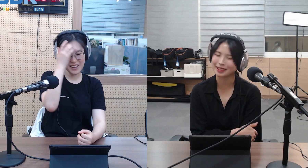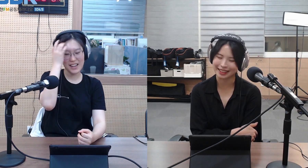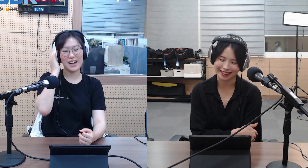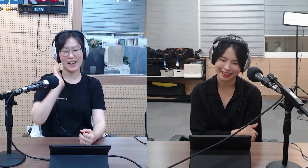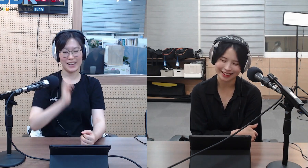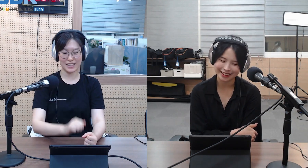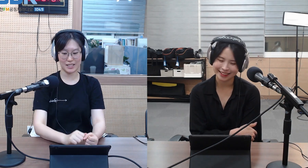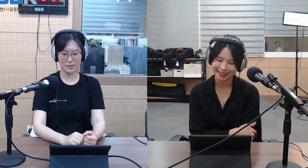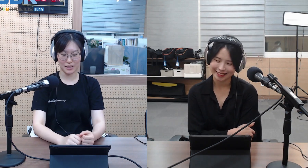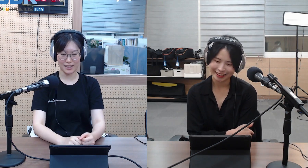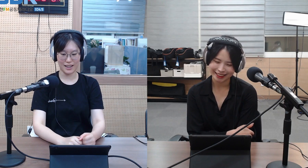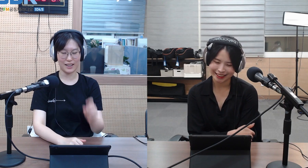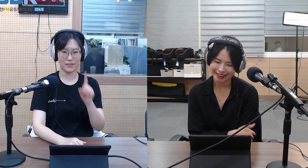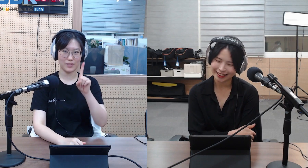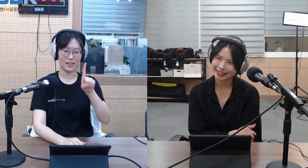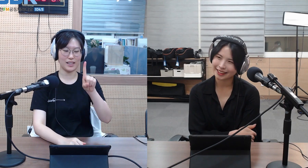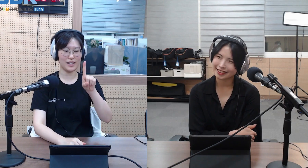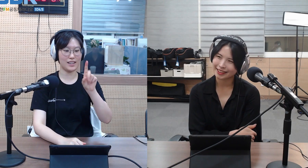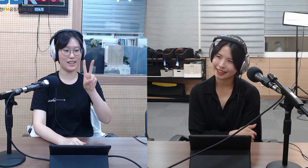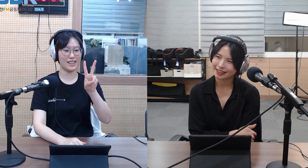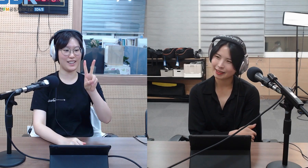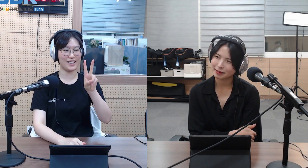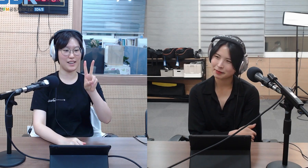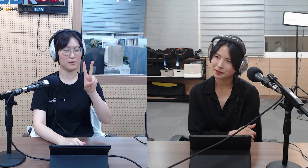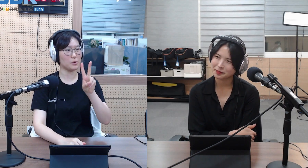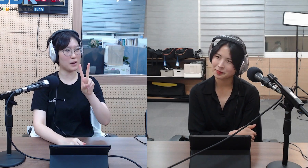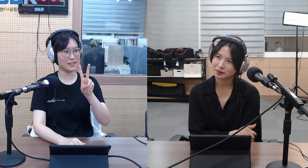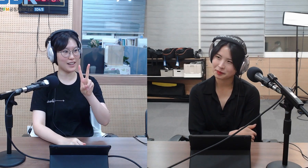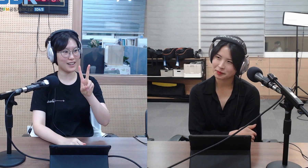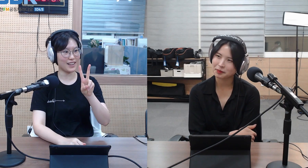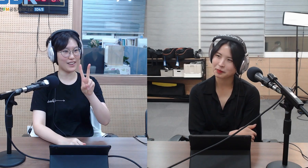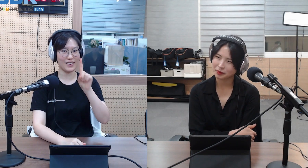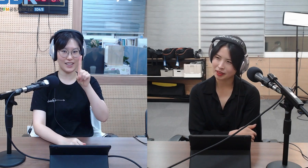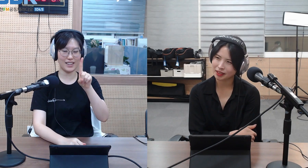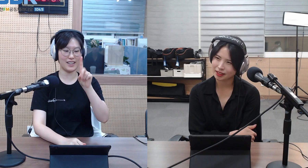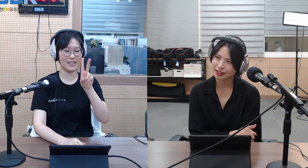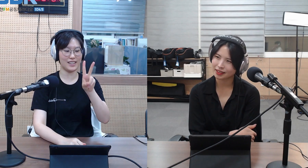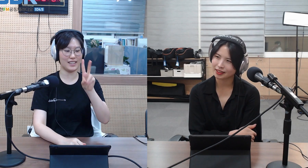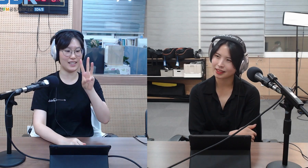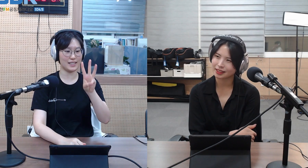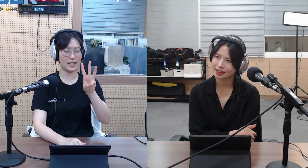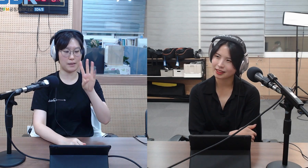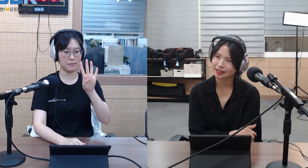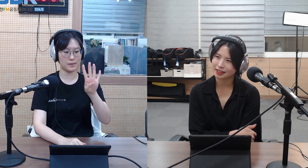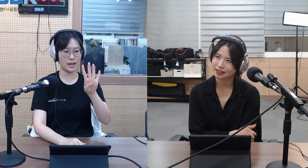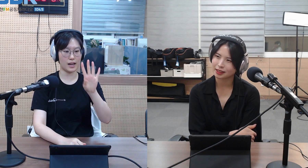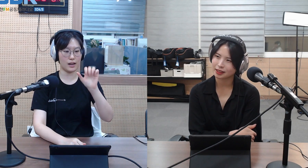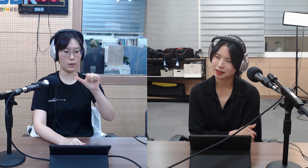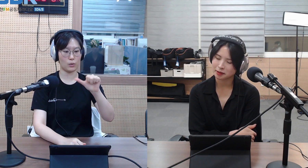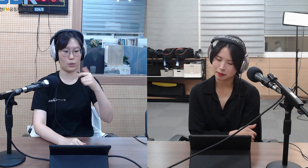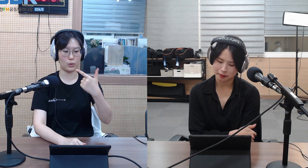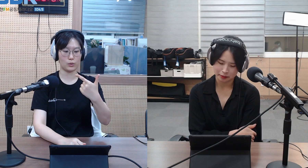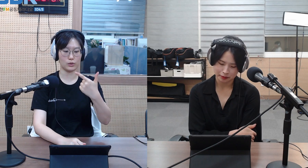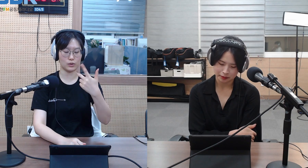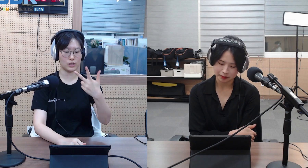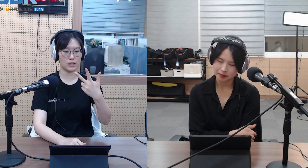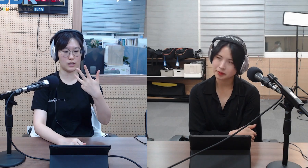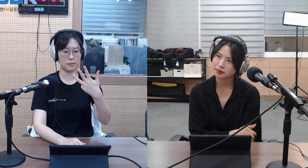해봅시다. 알겠습니다. 1, 2, 좀 빠르게 할게요. 1, 2, 3, 4, 5, 6, 7,